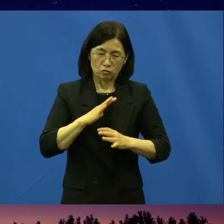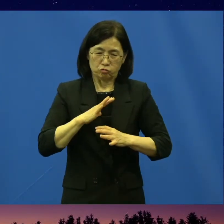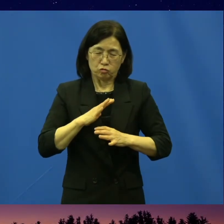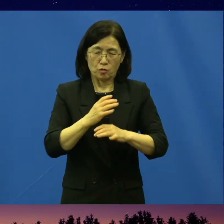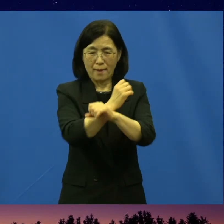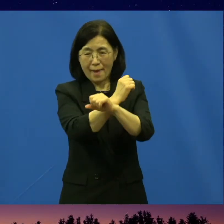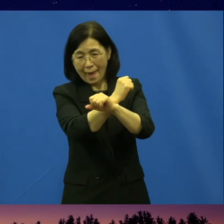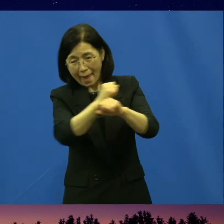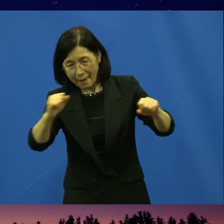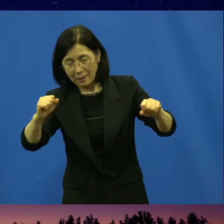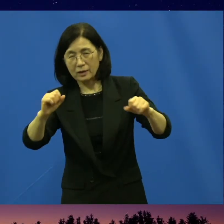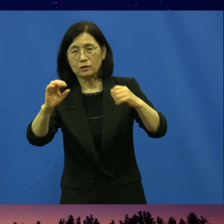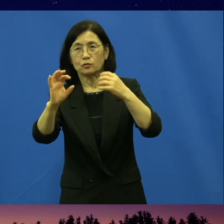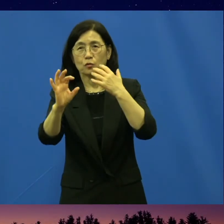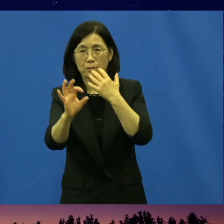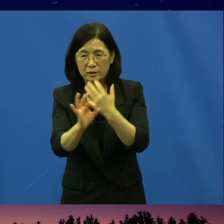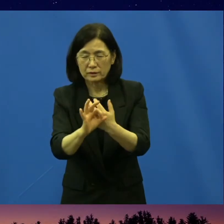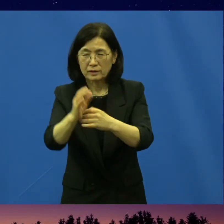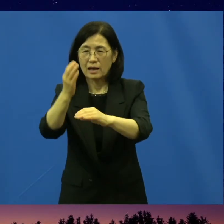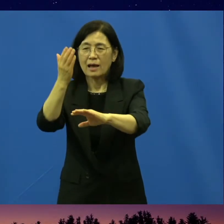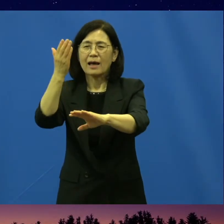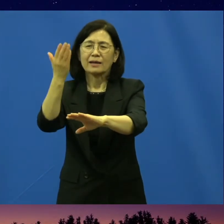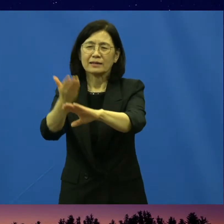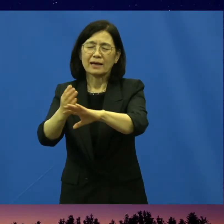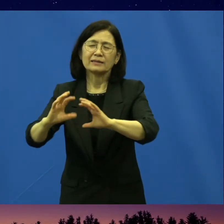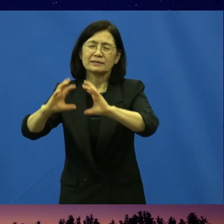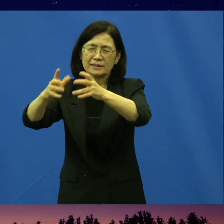두려움은 다 잊게 될 수